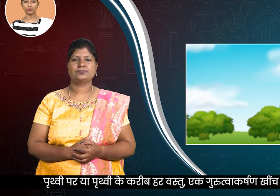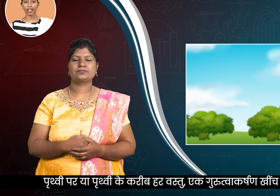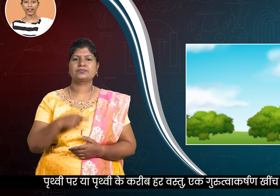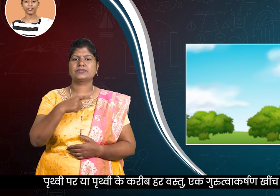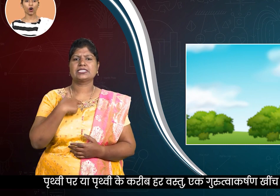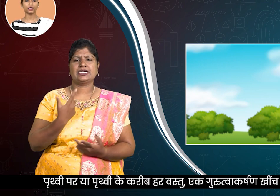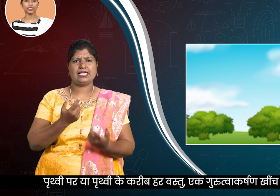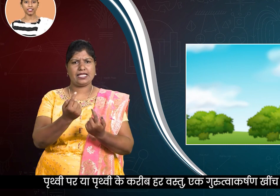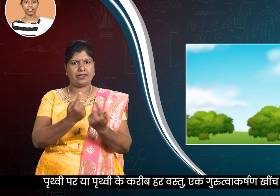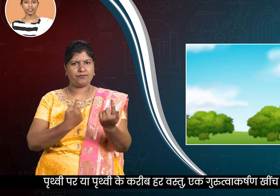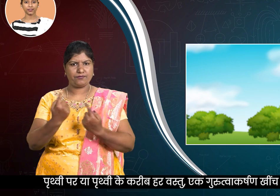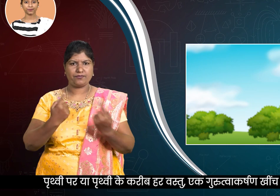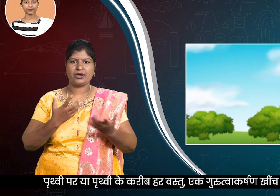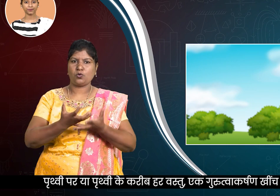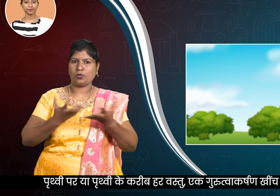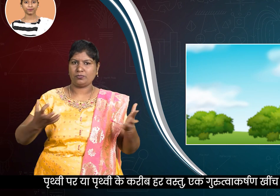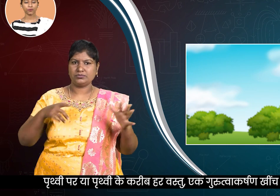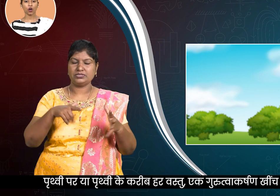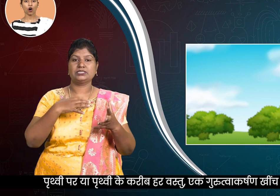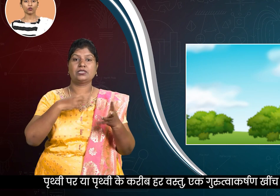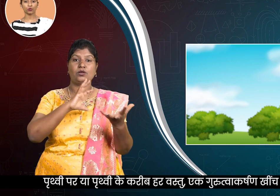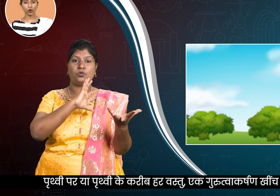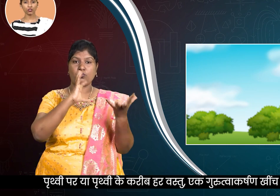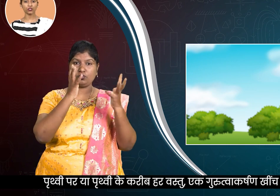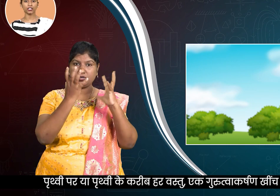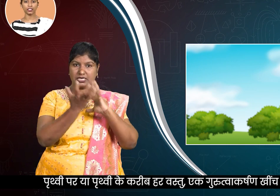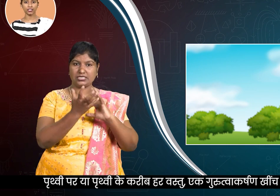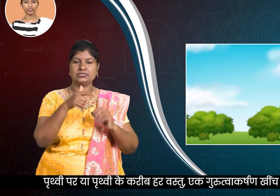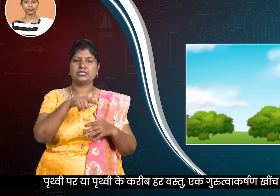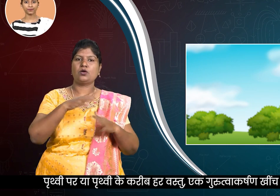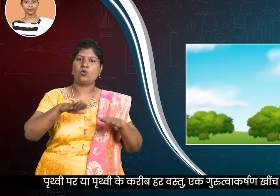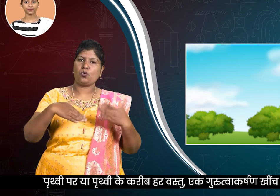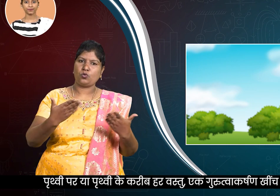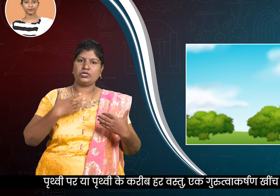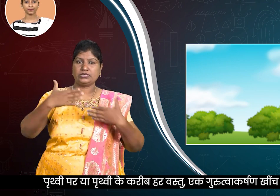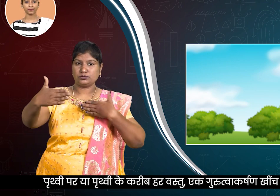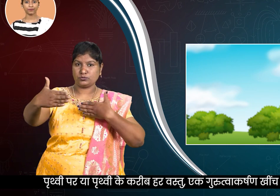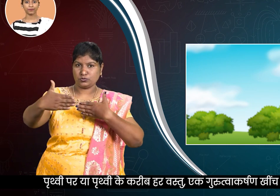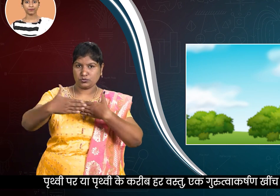पृथ्वी पर या पृथ्वी के करीब हर वस्तु को